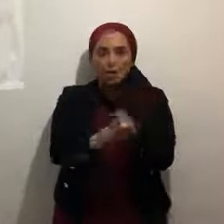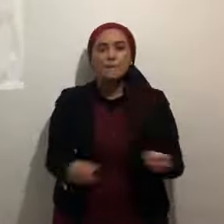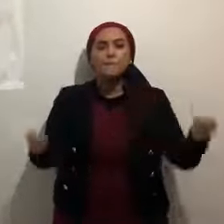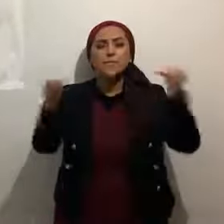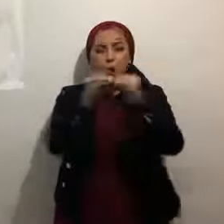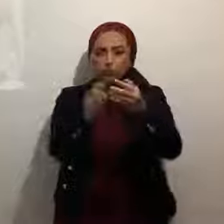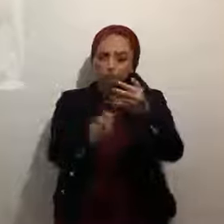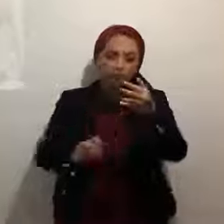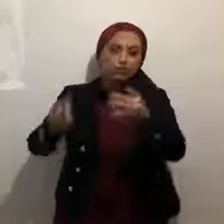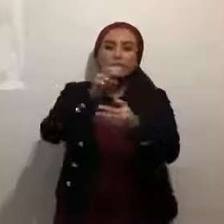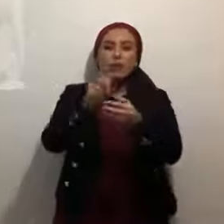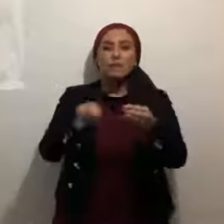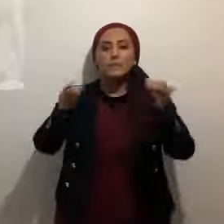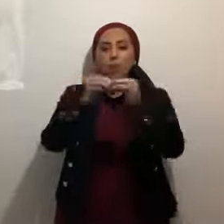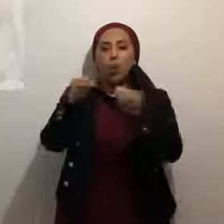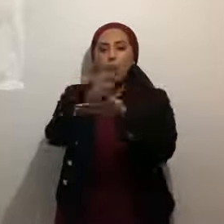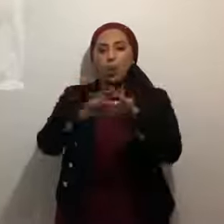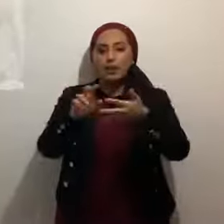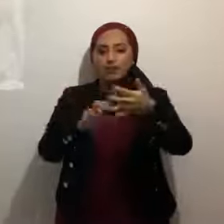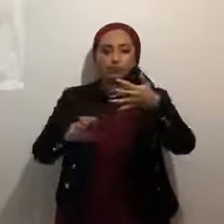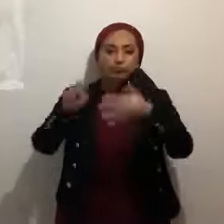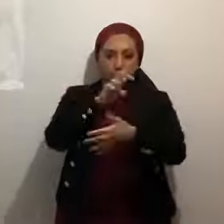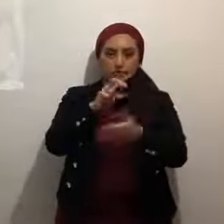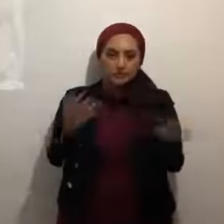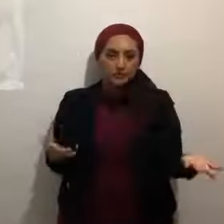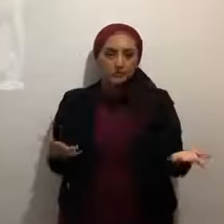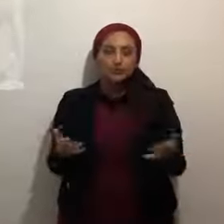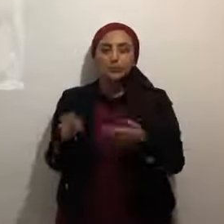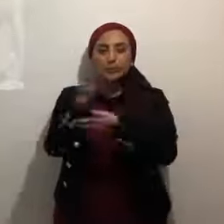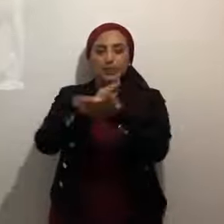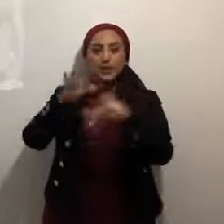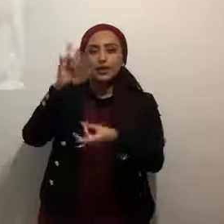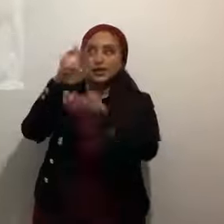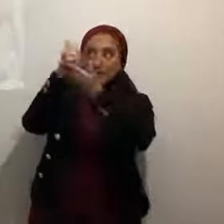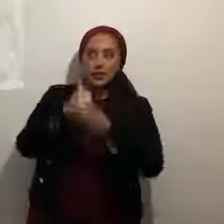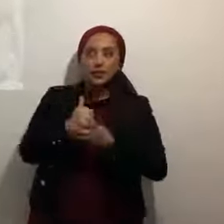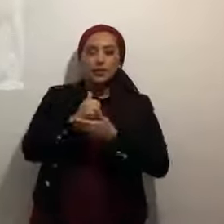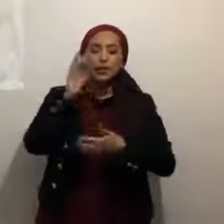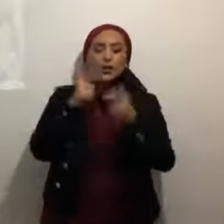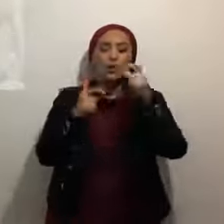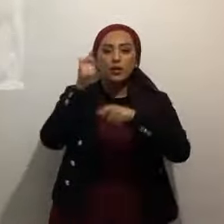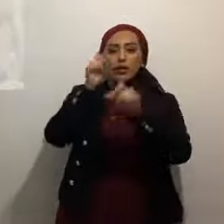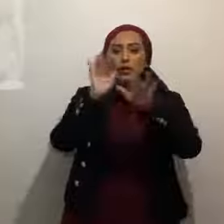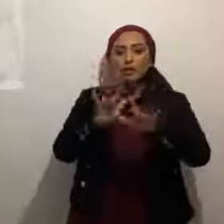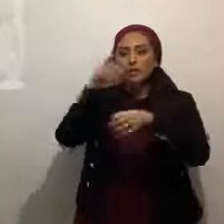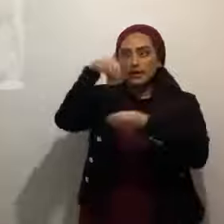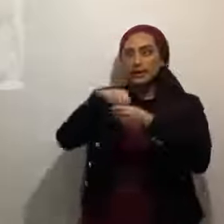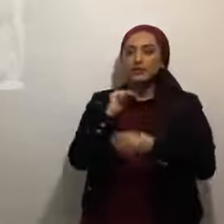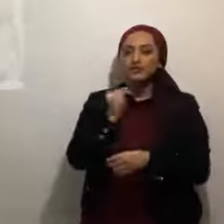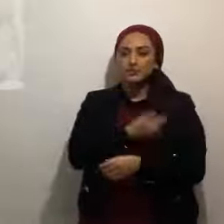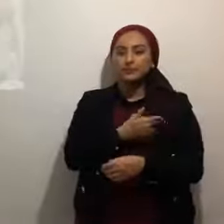exactamente, santifíquese más. Es la labor del Ruaj HaKodes por su inmensa compasión en nosotros. Ahora,